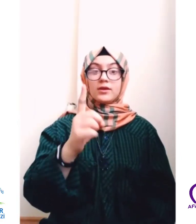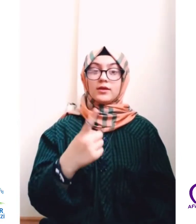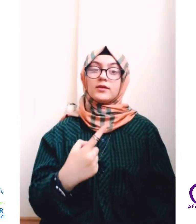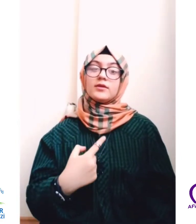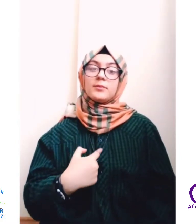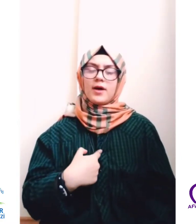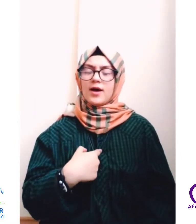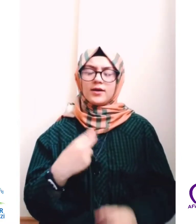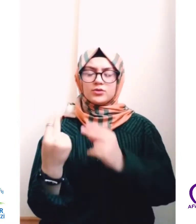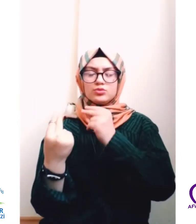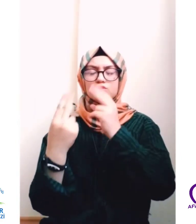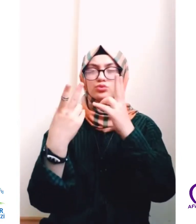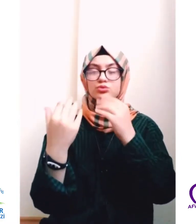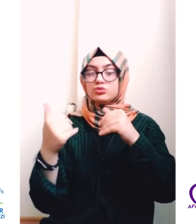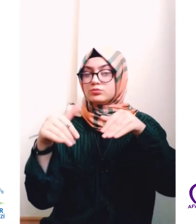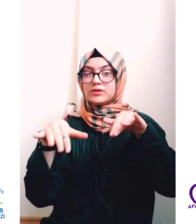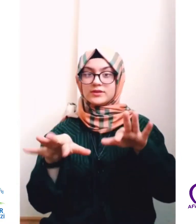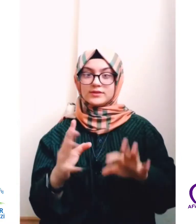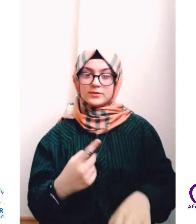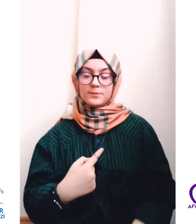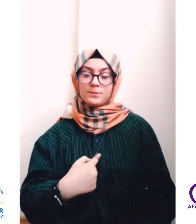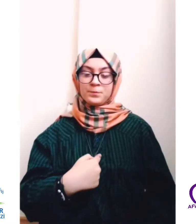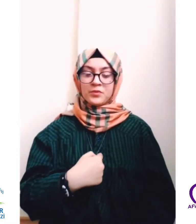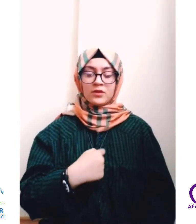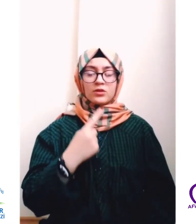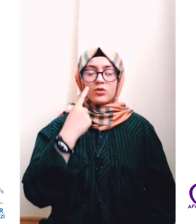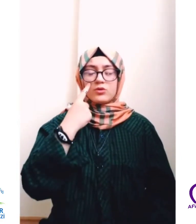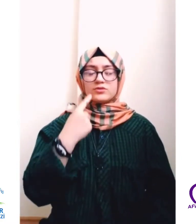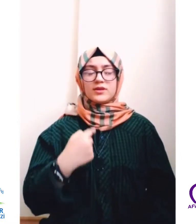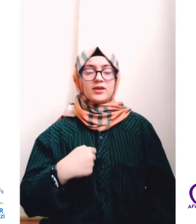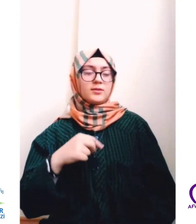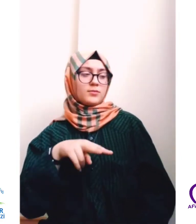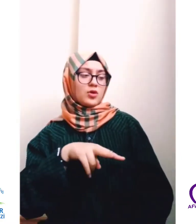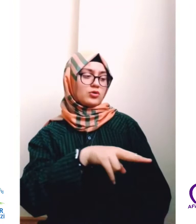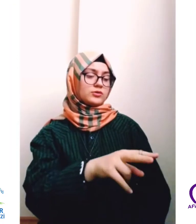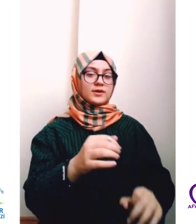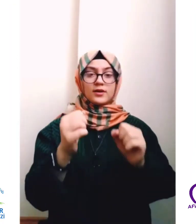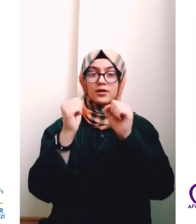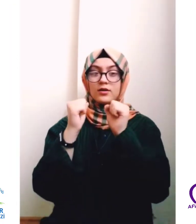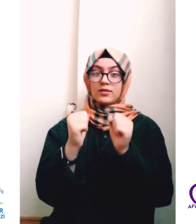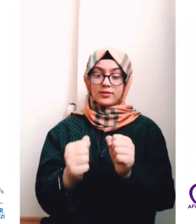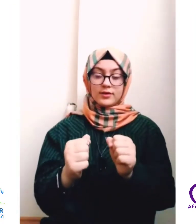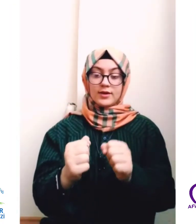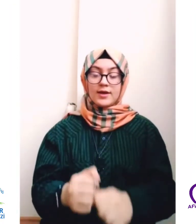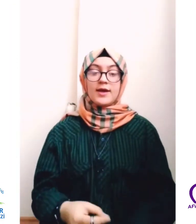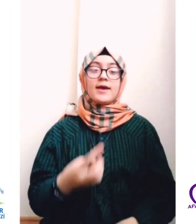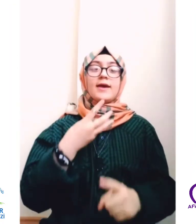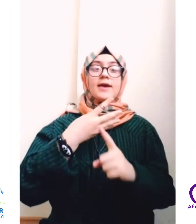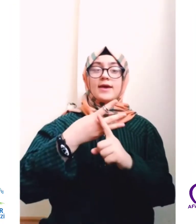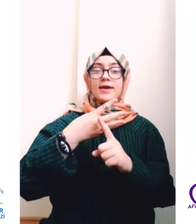Bir ben uyumadım, gözlerim yolda kaldı.